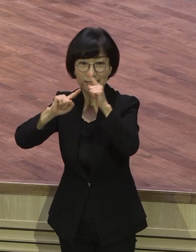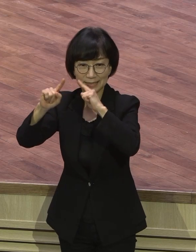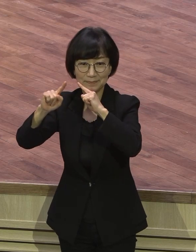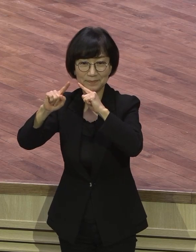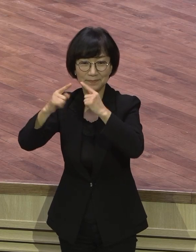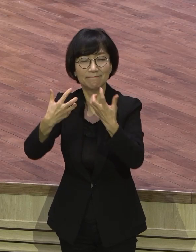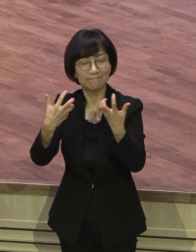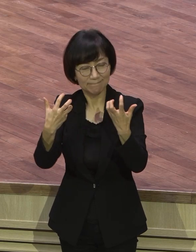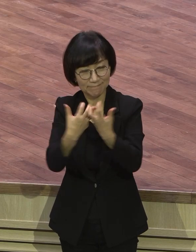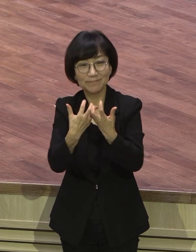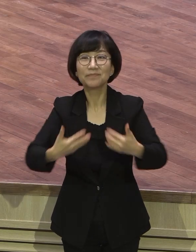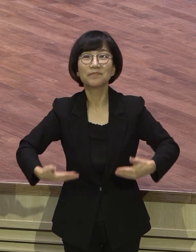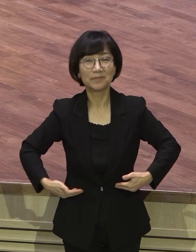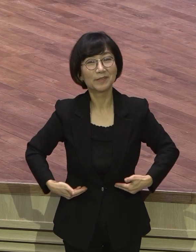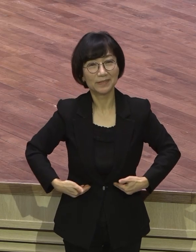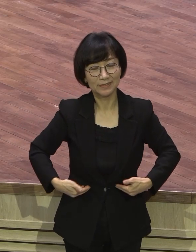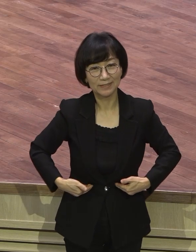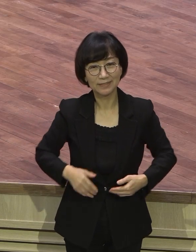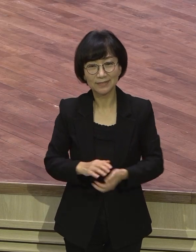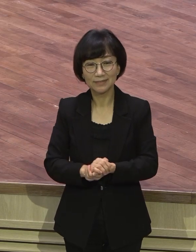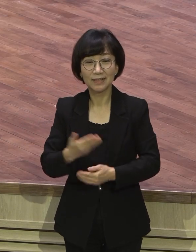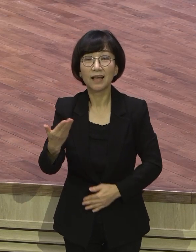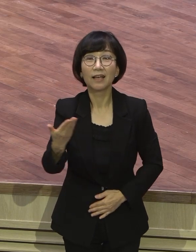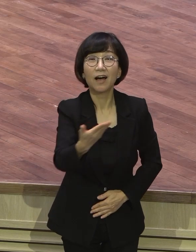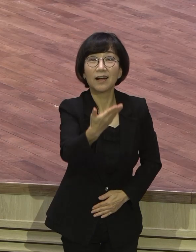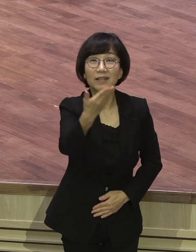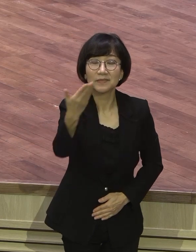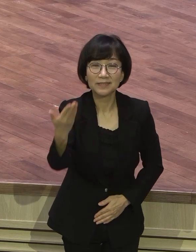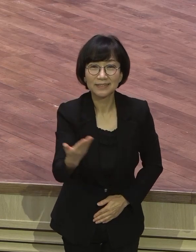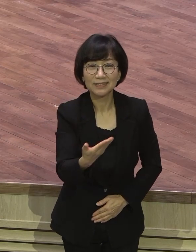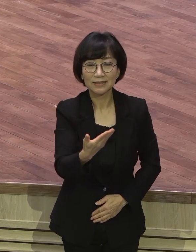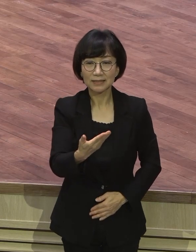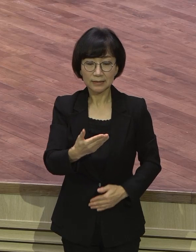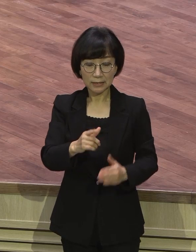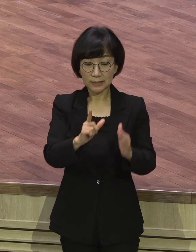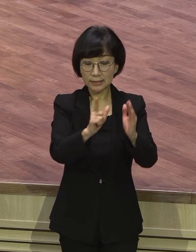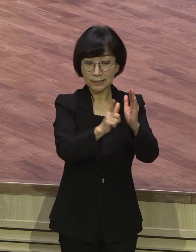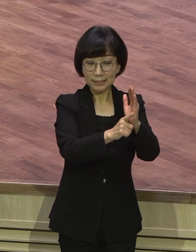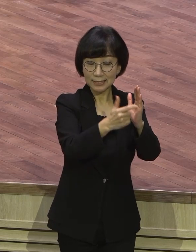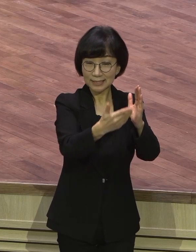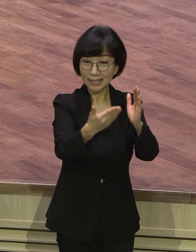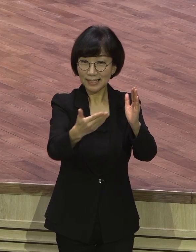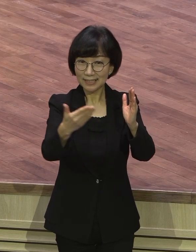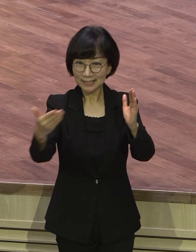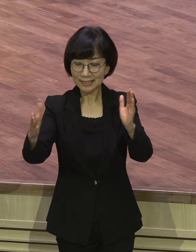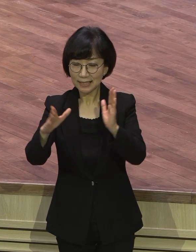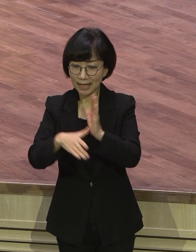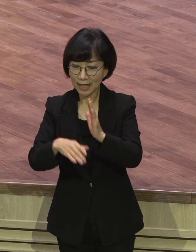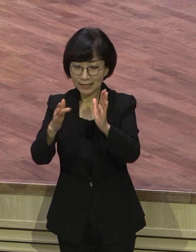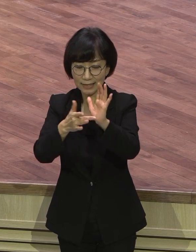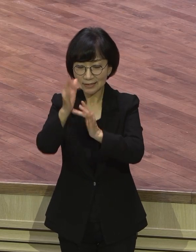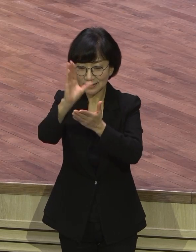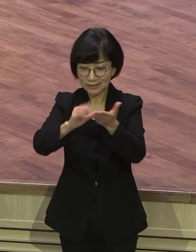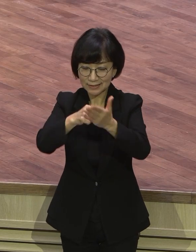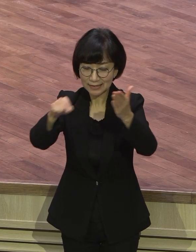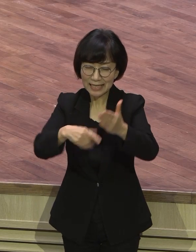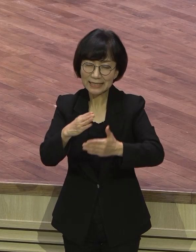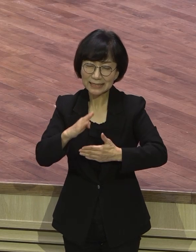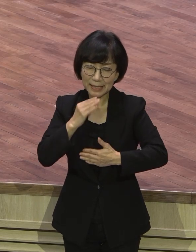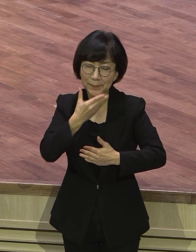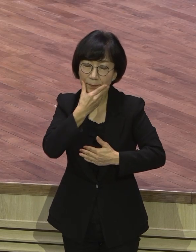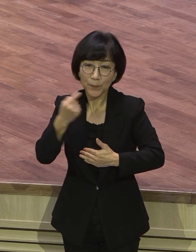영계절 정도는 시간이 흐를수록 예수 걸시도 안에 감추어진 참 보금의 비밀 그 축복의